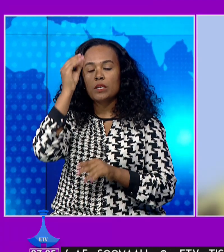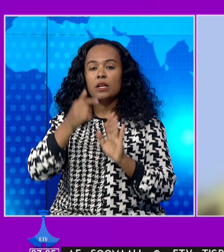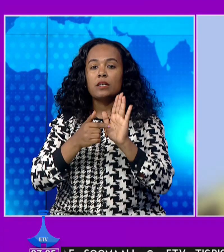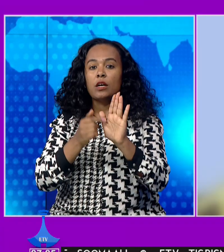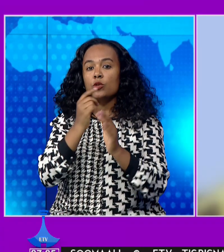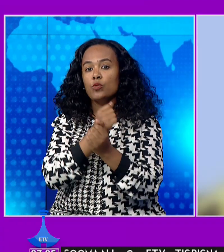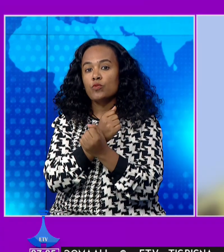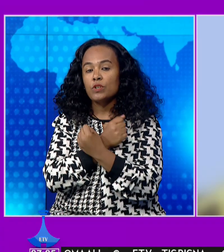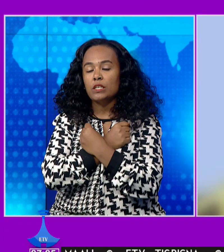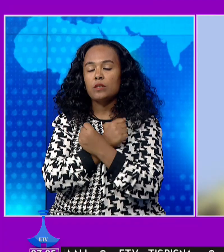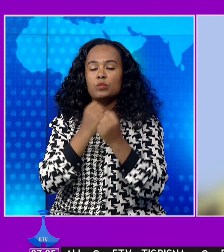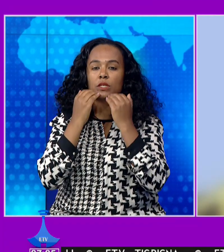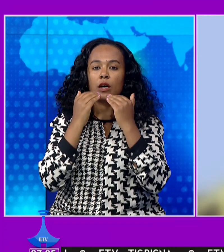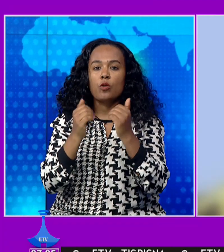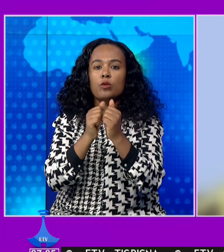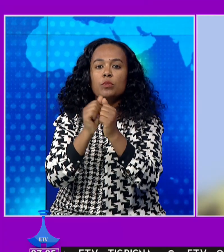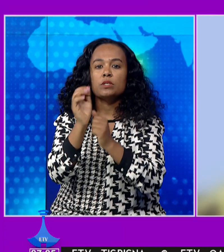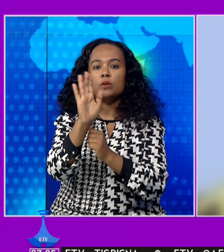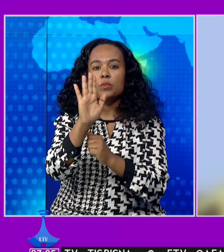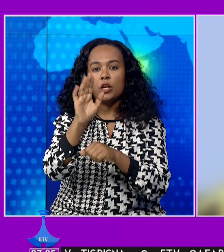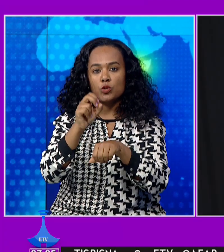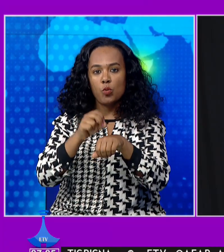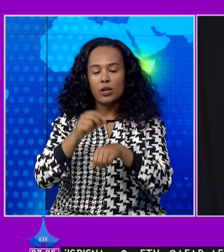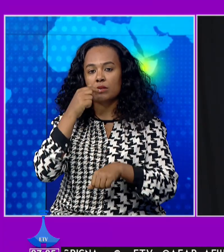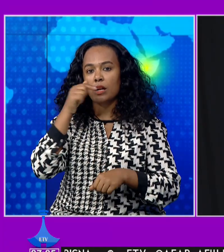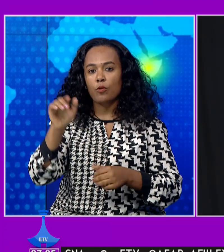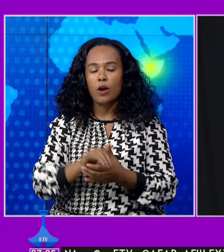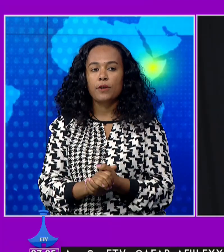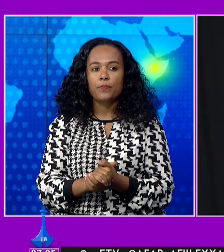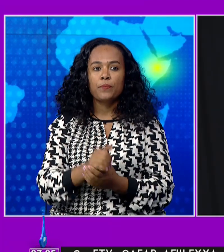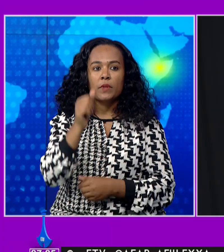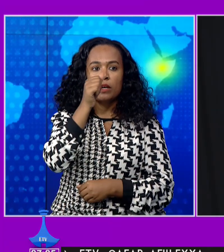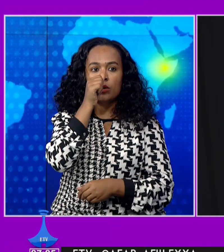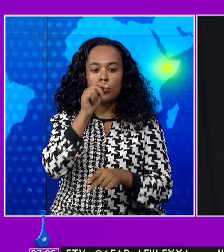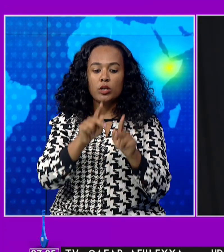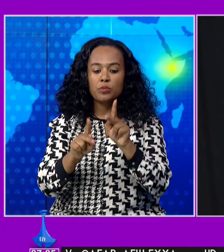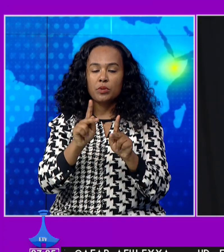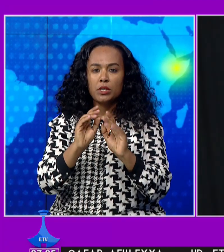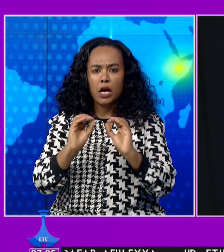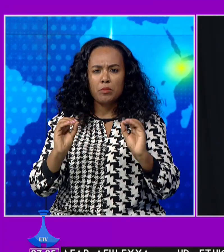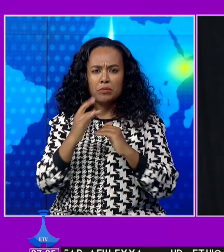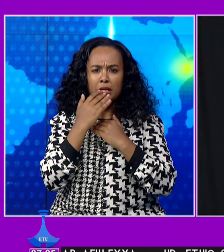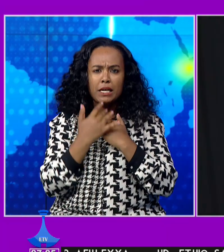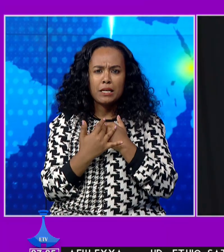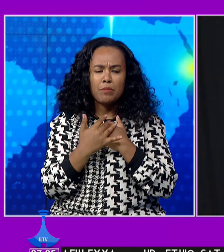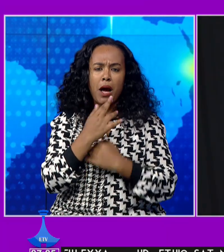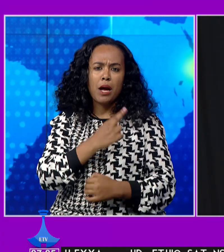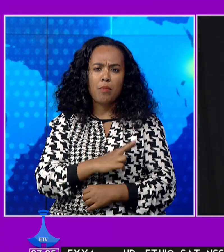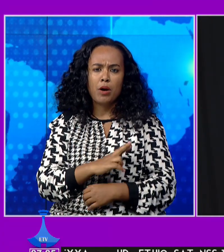ፍቅር ምስጋናውን በስንብታቸው ወቅት ገልጿል። የኢትዮጵያ ሕዝብ ያለምንም ቀለም፣ ሃይማኖት፣ ዘር